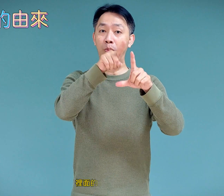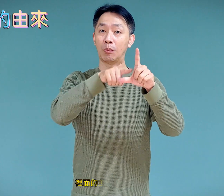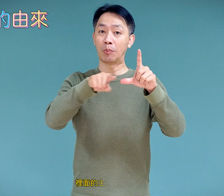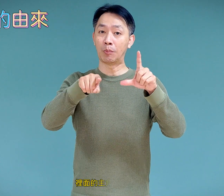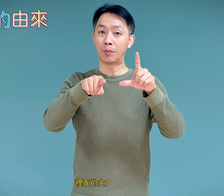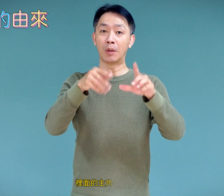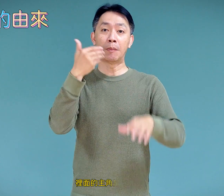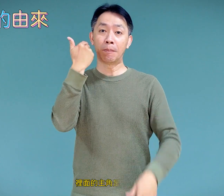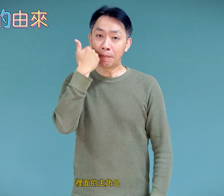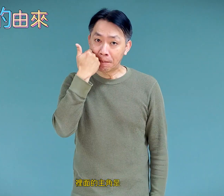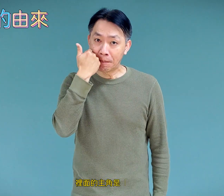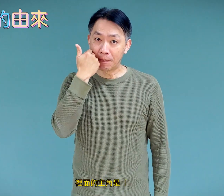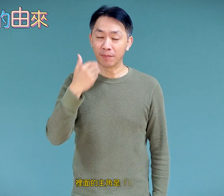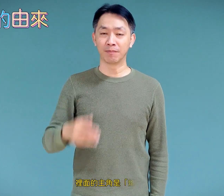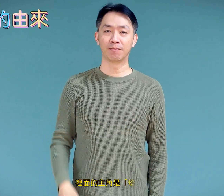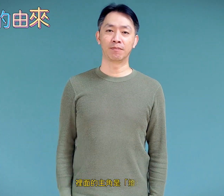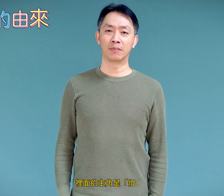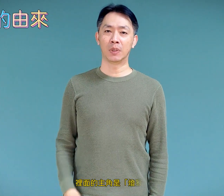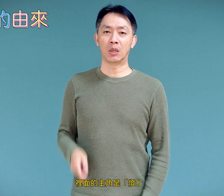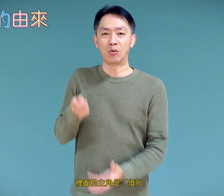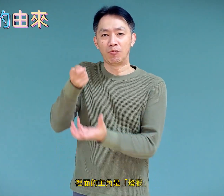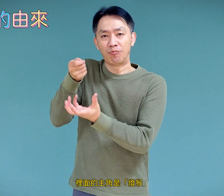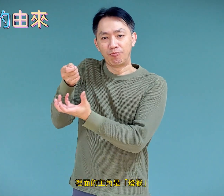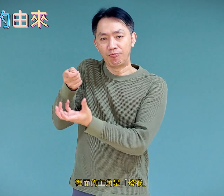里面的主角是灯猴。